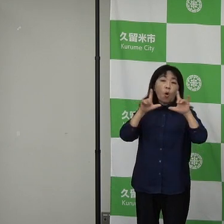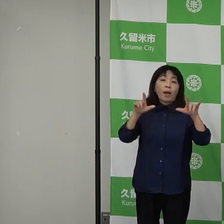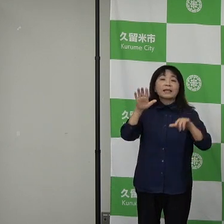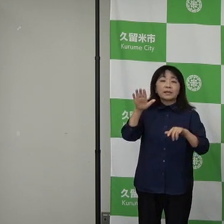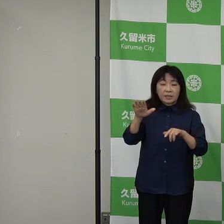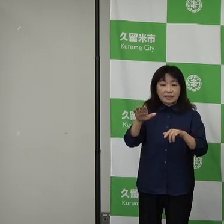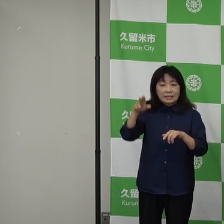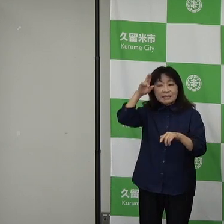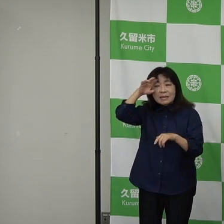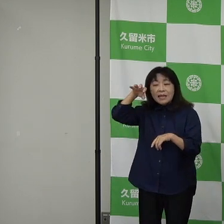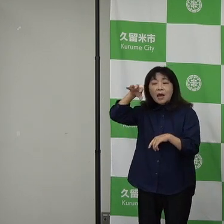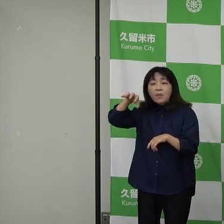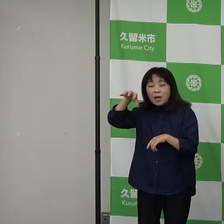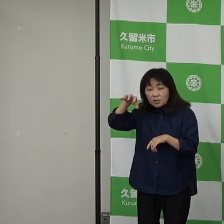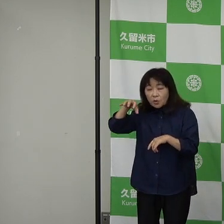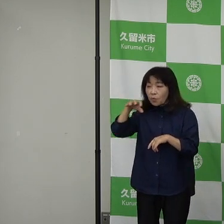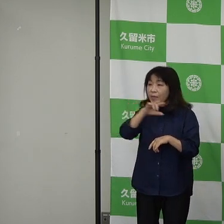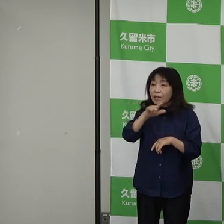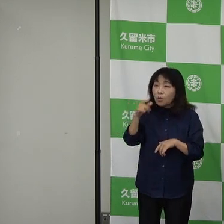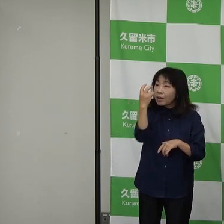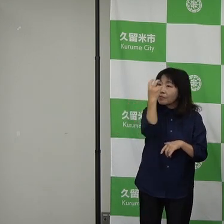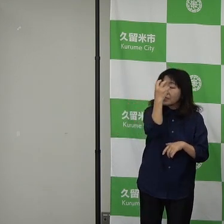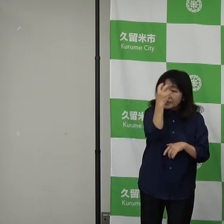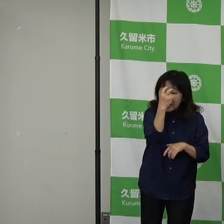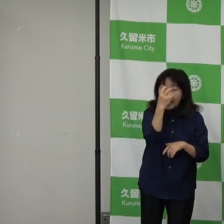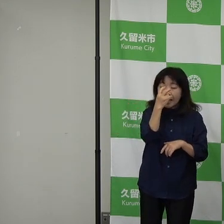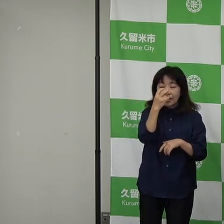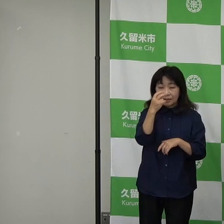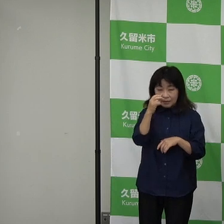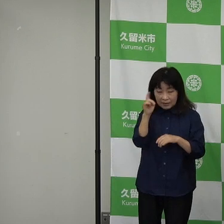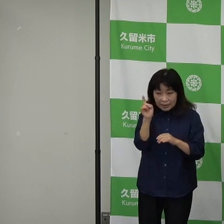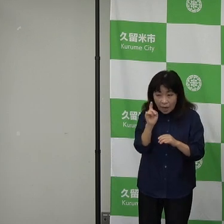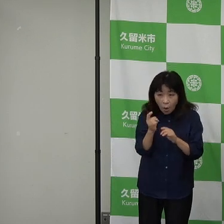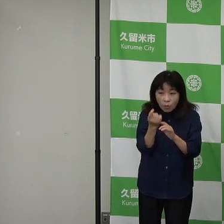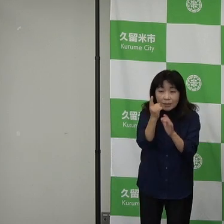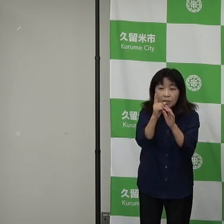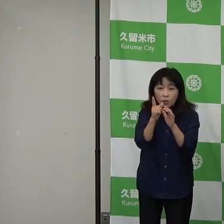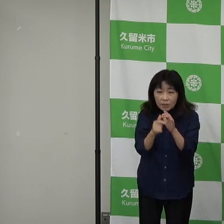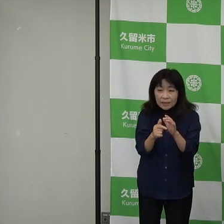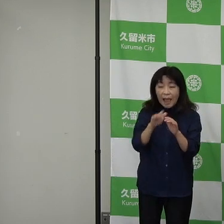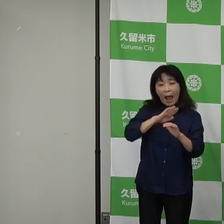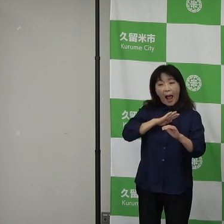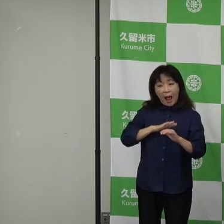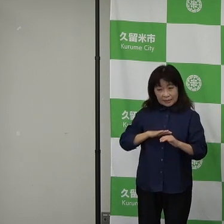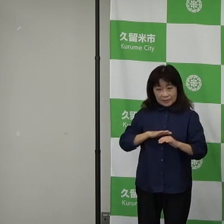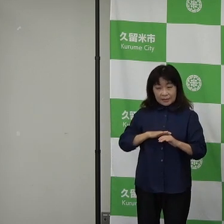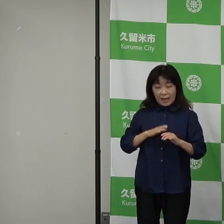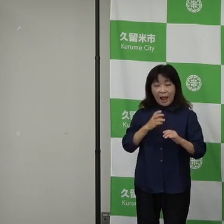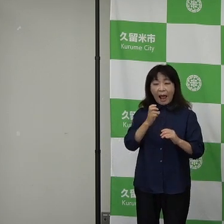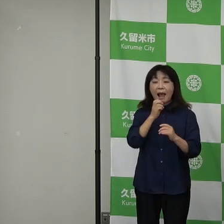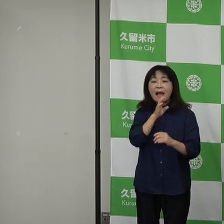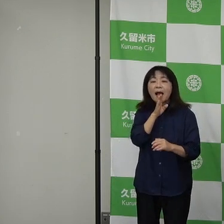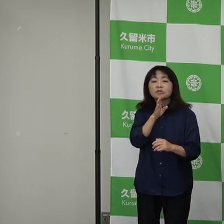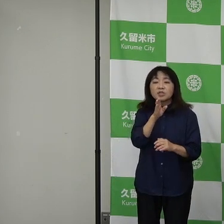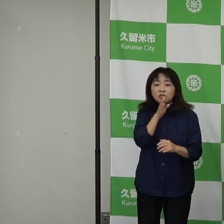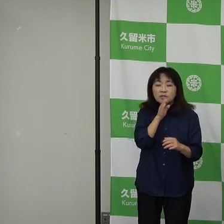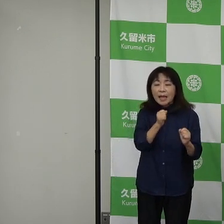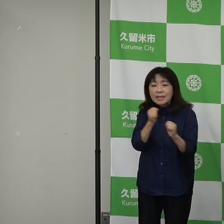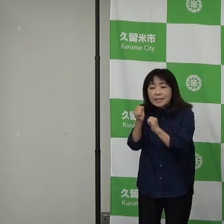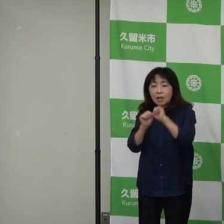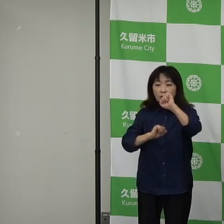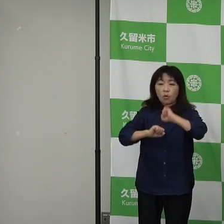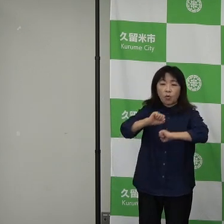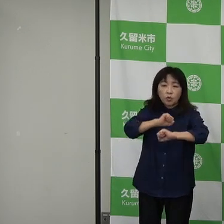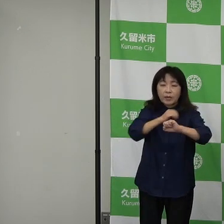場所や避難所を確認して、いざという時に安全で確実な避難行動が取れるようにしてください